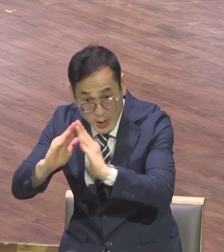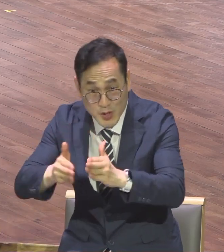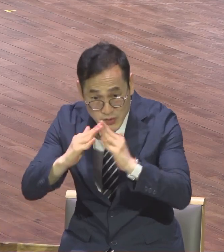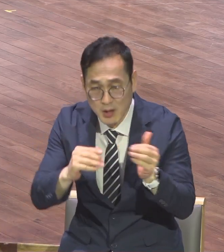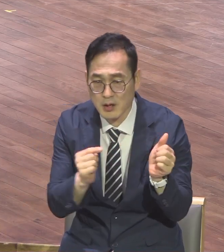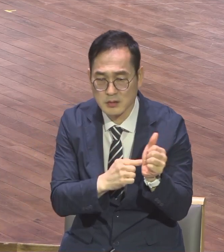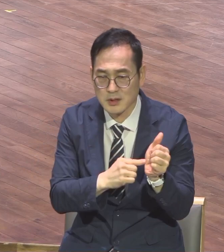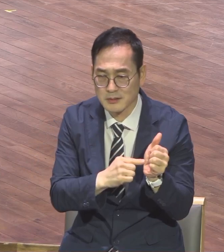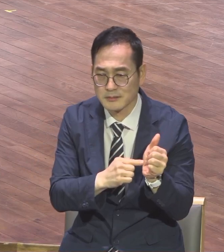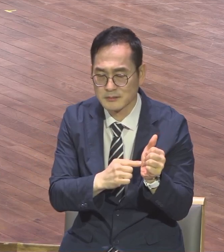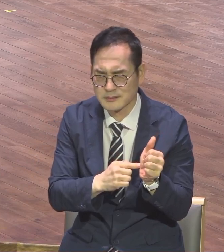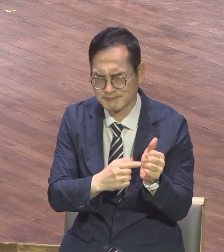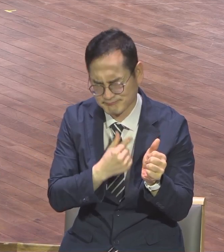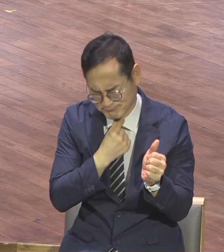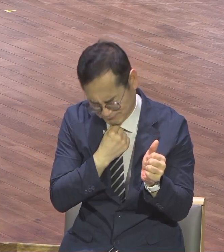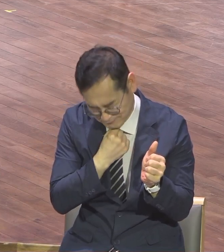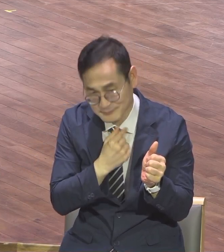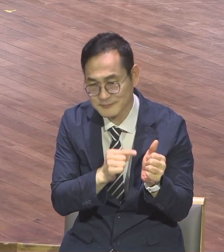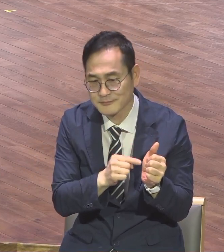걸었다고.